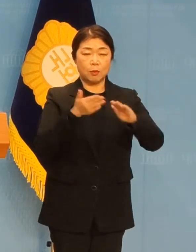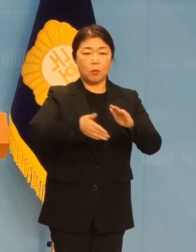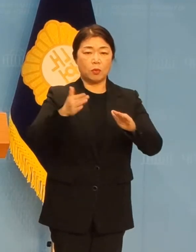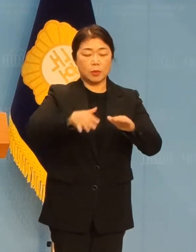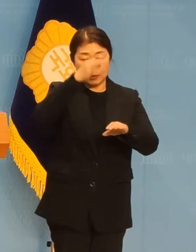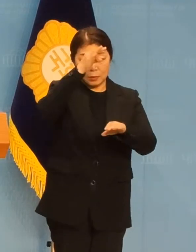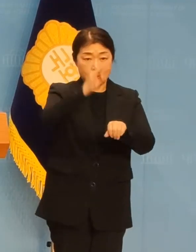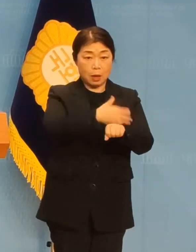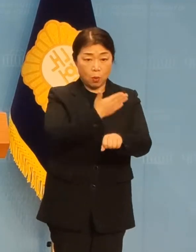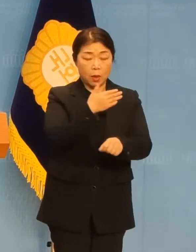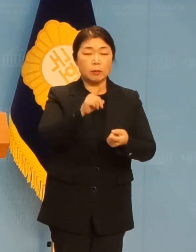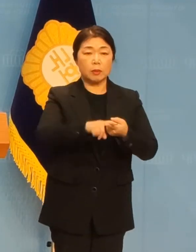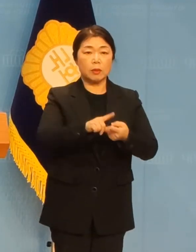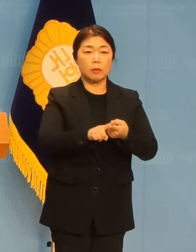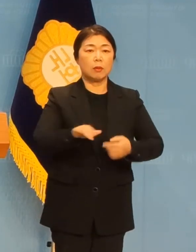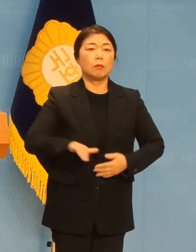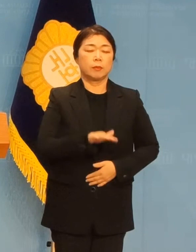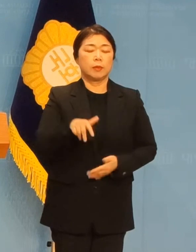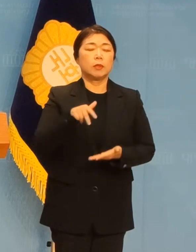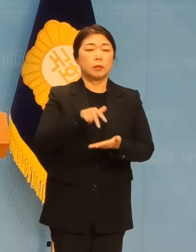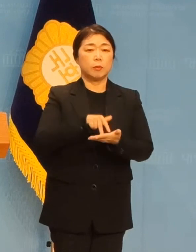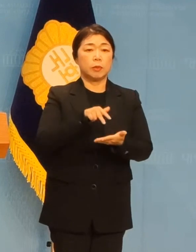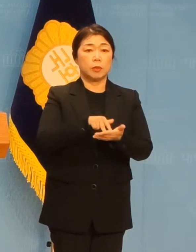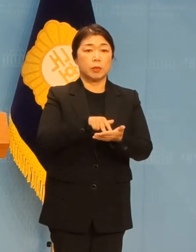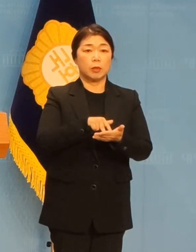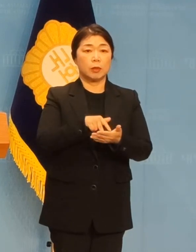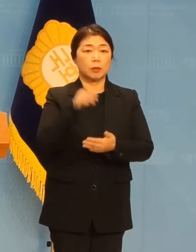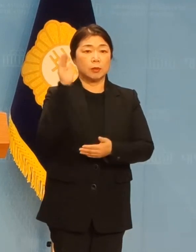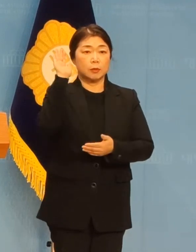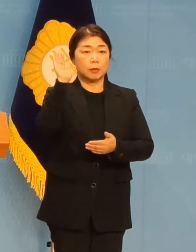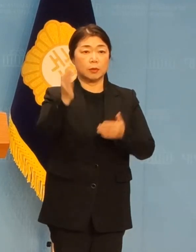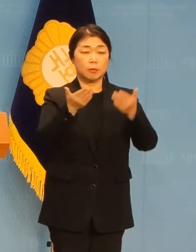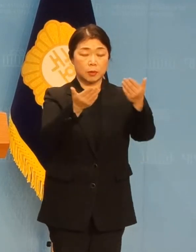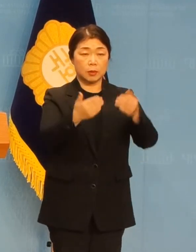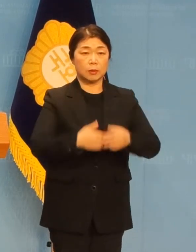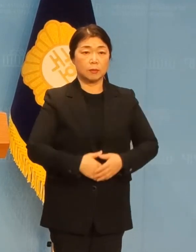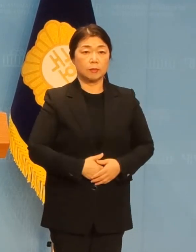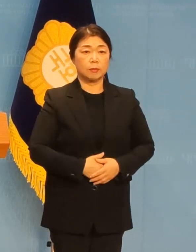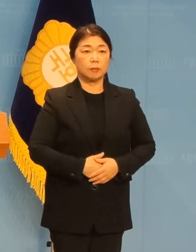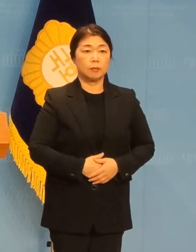사과에 관해서 저의 입장문을 말씀드리겠습니다.